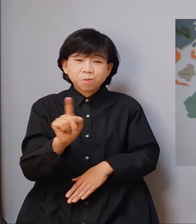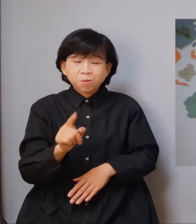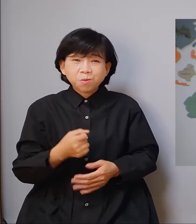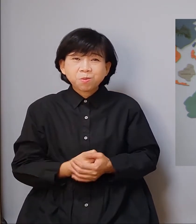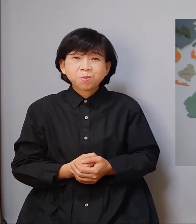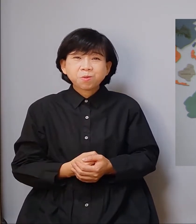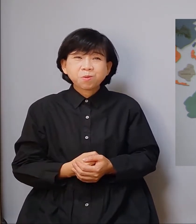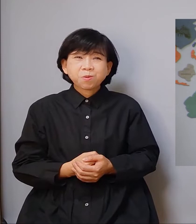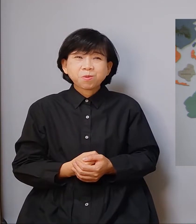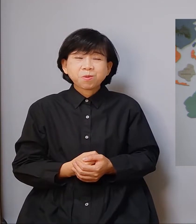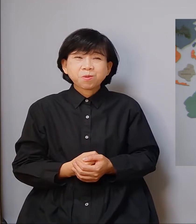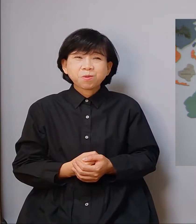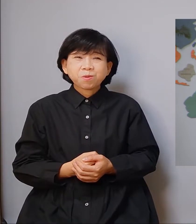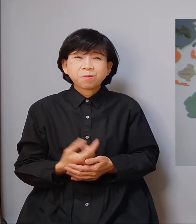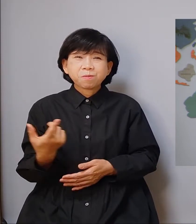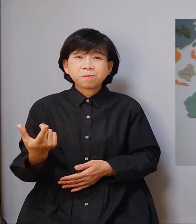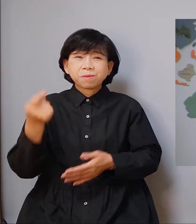나왔을까요?